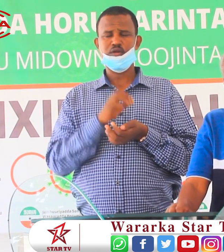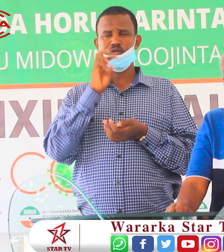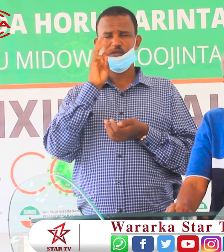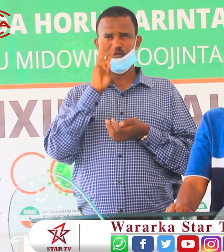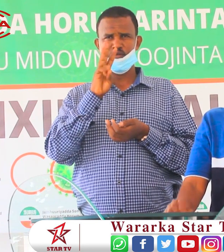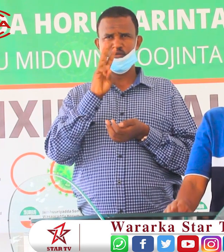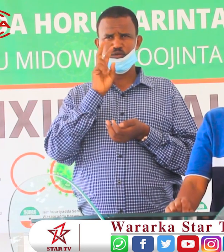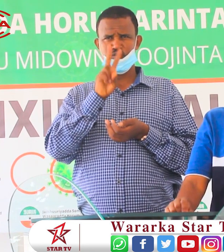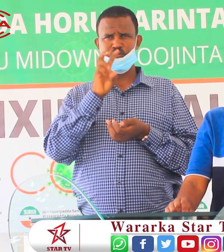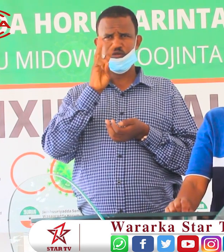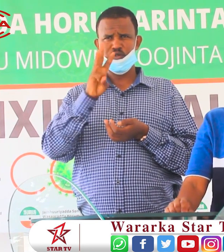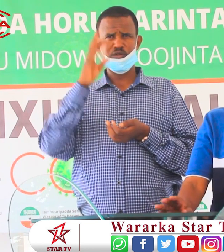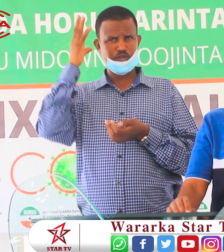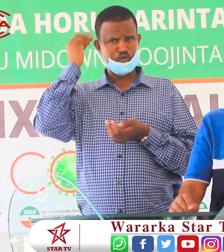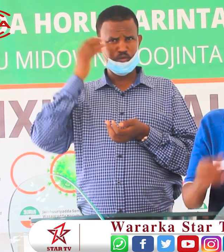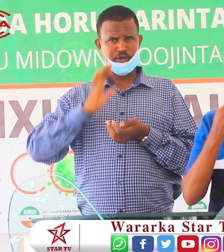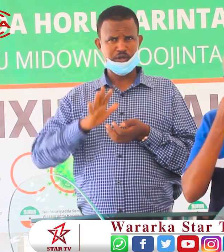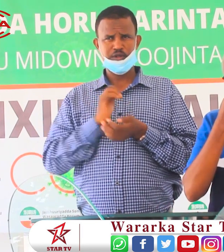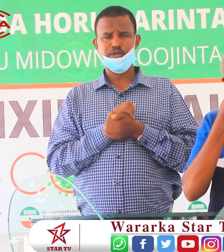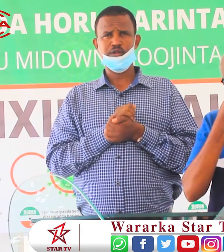Soomaaliland labana waa Pakistan